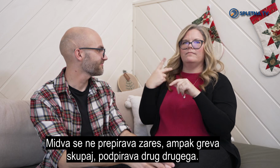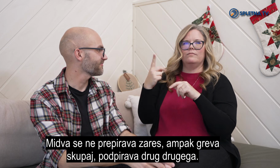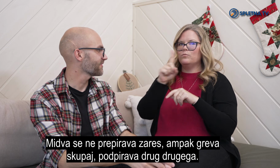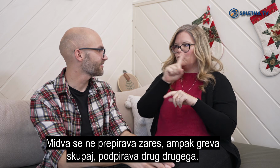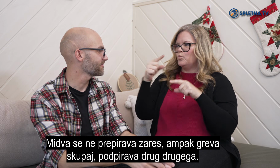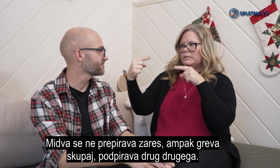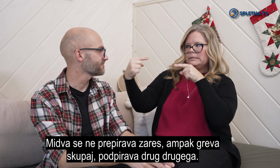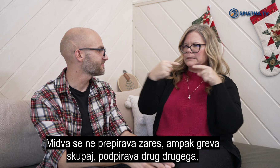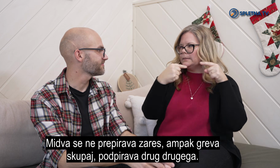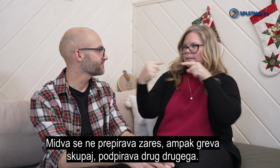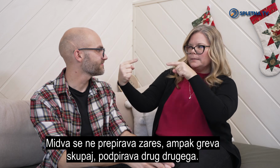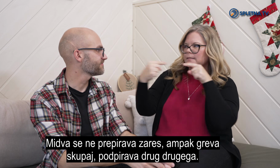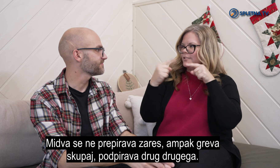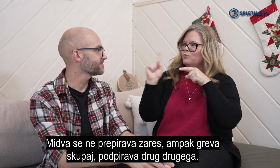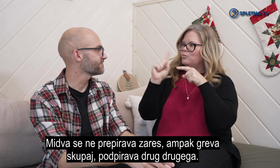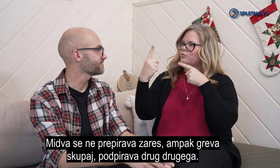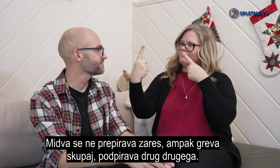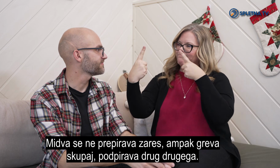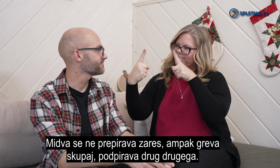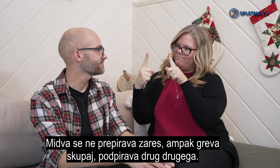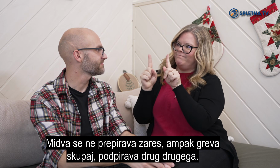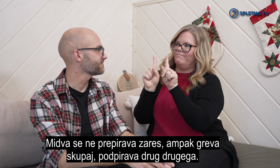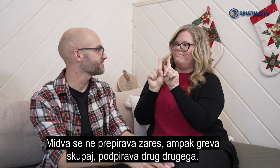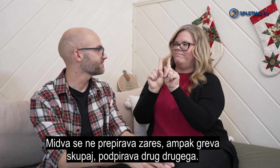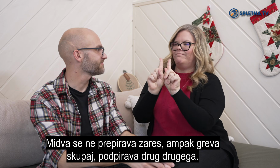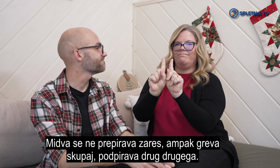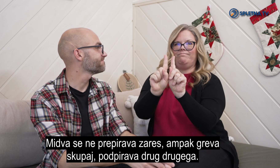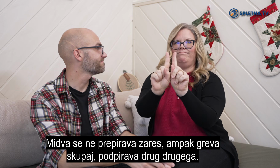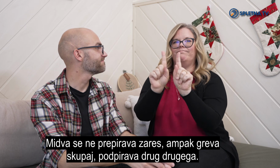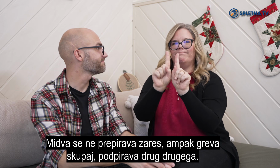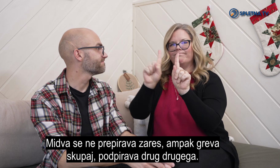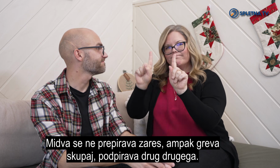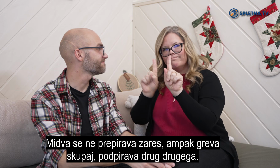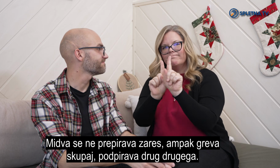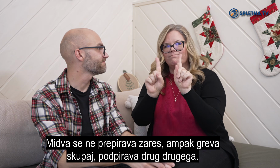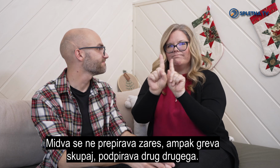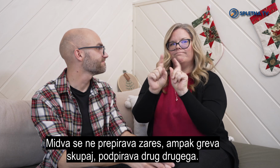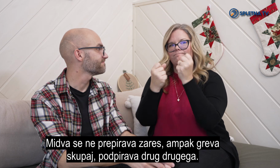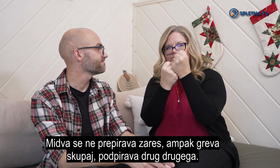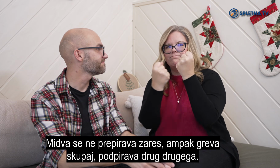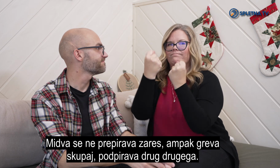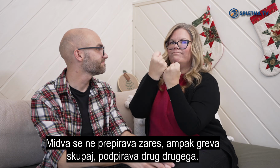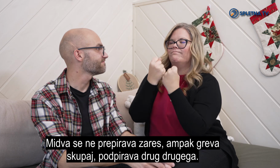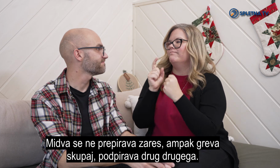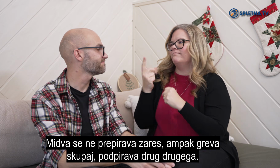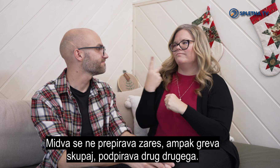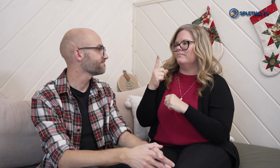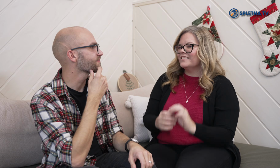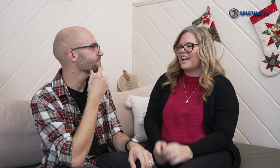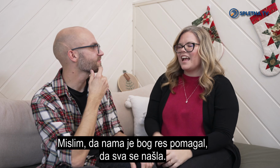prepirava zares, ampak greva skupaj, podpirava drug drugega. Midva sva ekipa, drživa drug z drugim. Mislim,